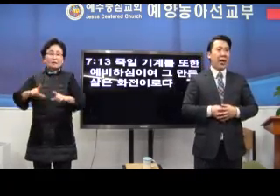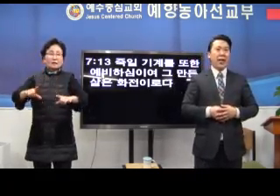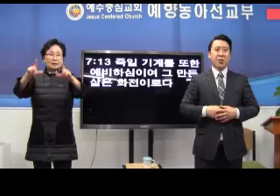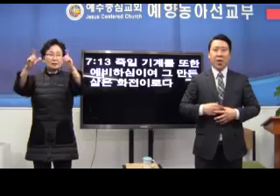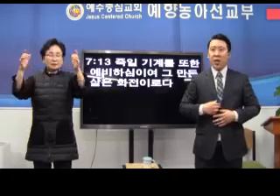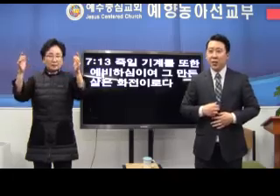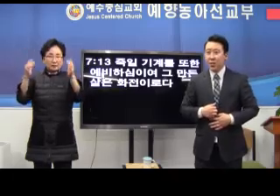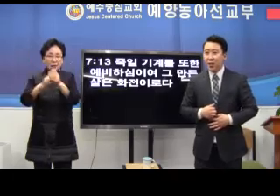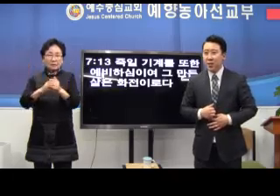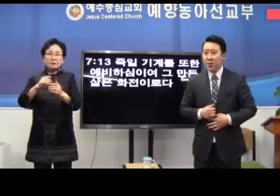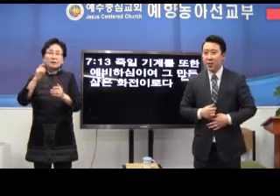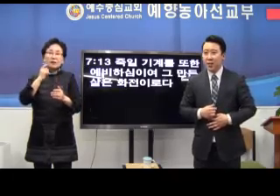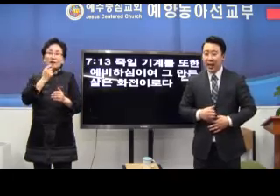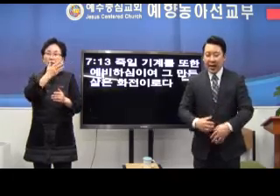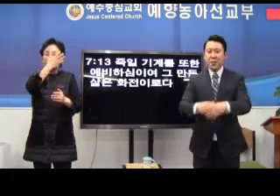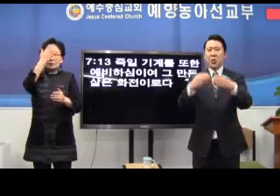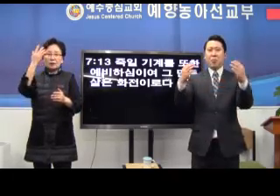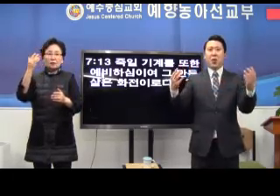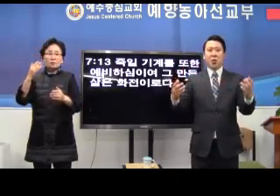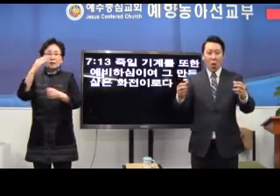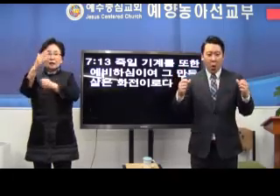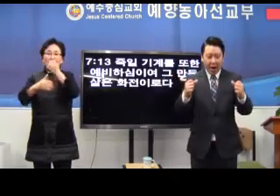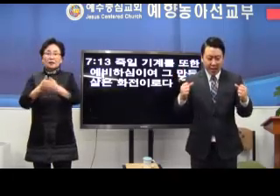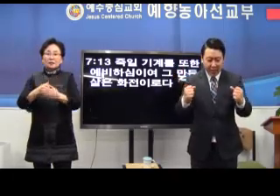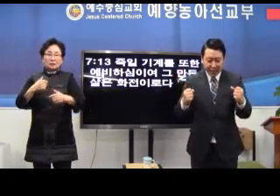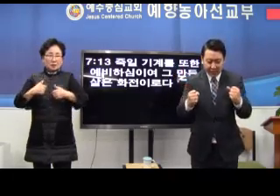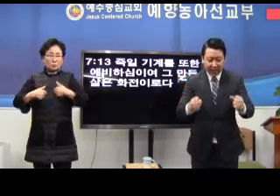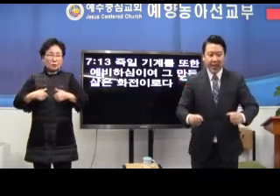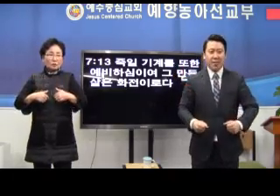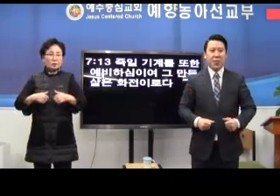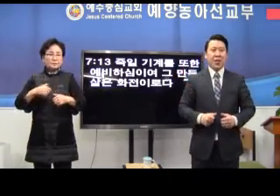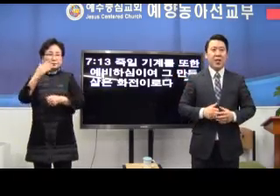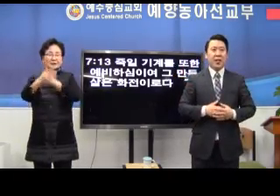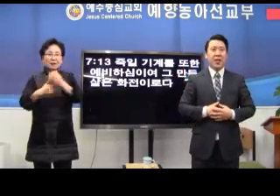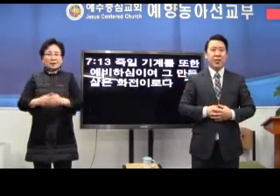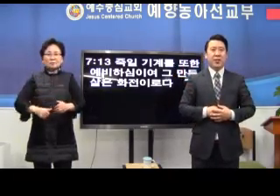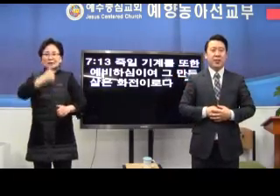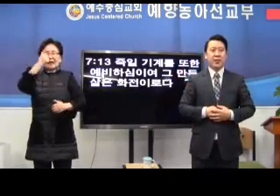하나님이 사랑하시는, 하나님이 기뻐하시는, 화를 내는 하나님이 되지 않게 하시고,